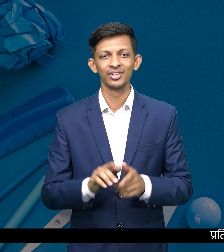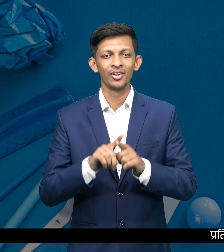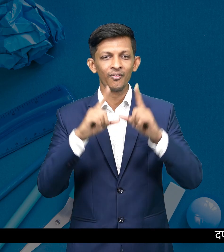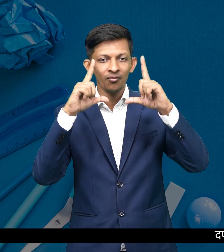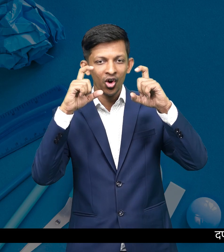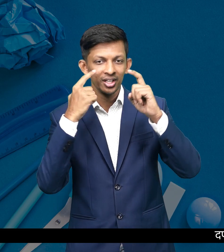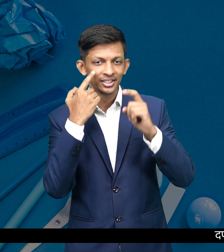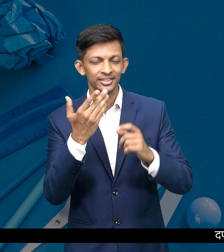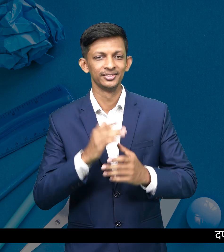दर्पण,